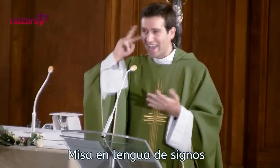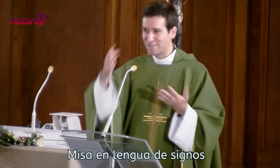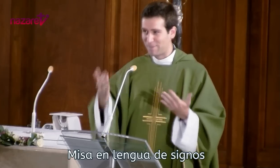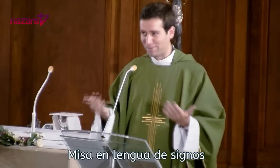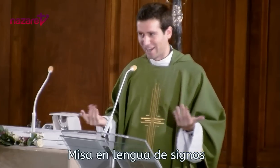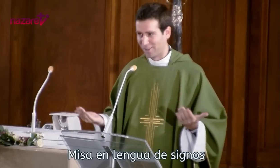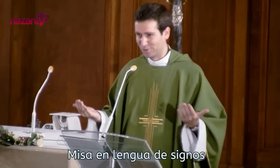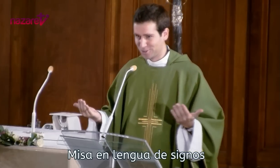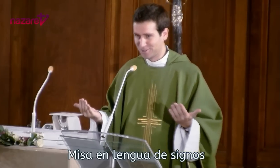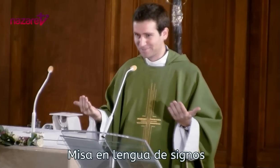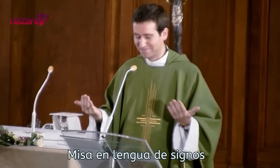espabilados.